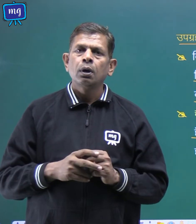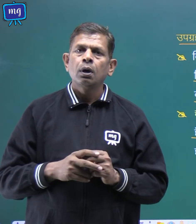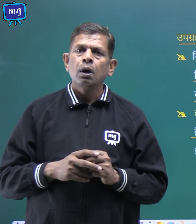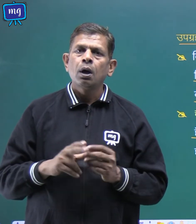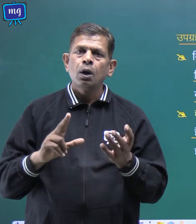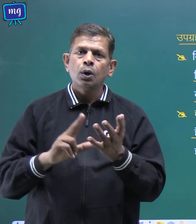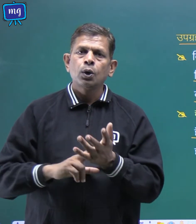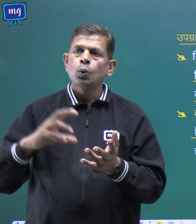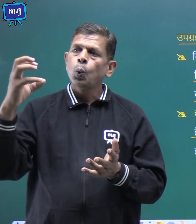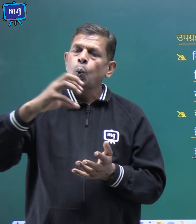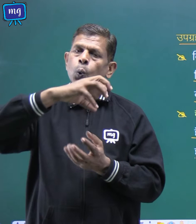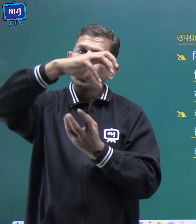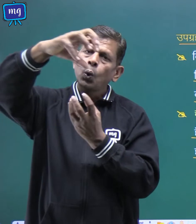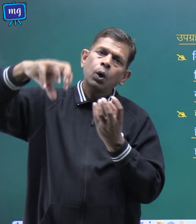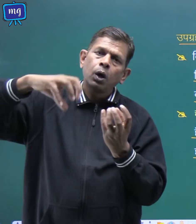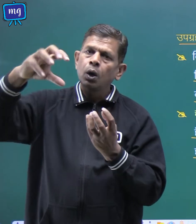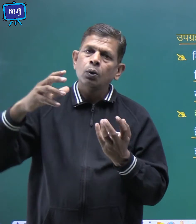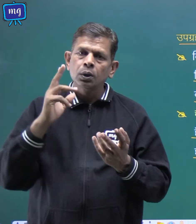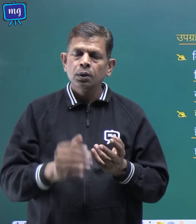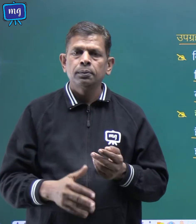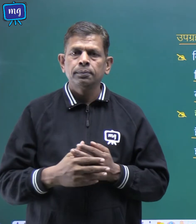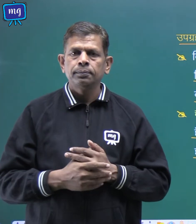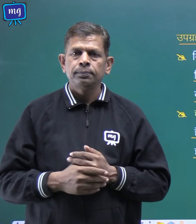प्राकृतिक उपग्रह होते हैं।